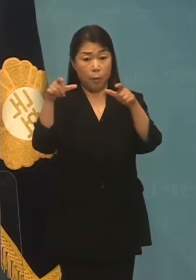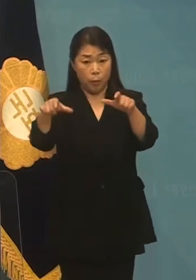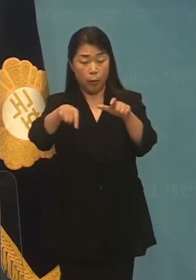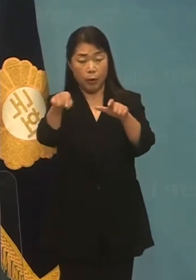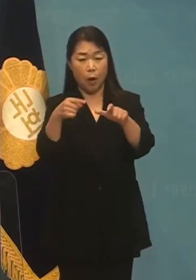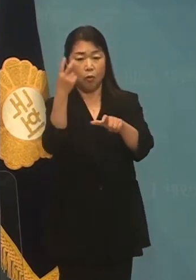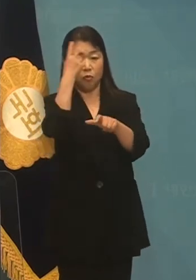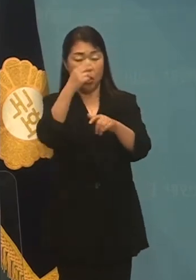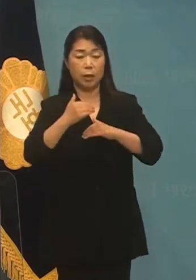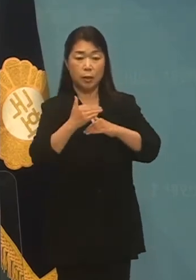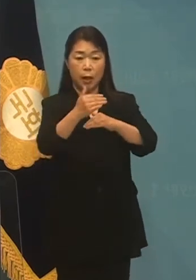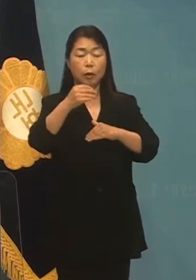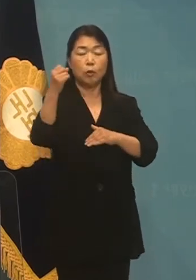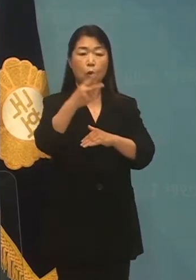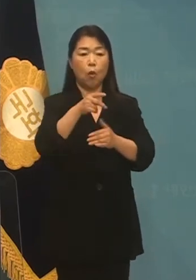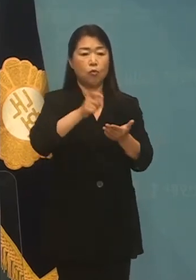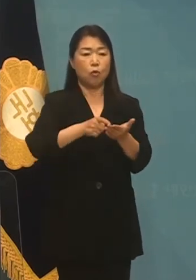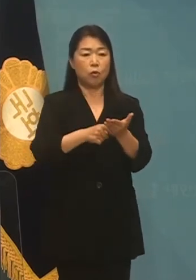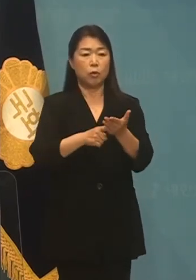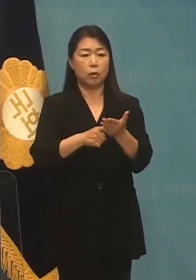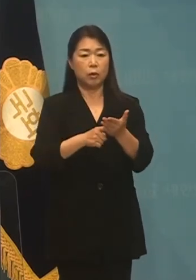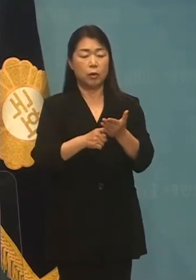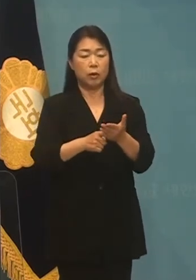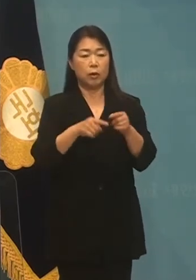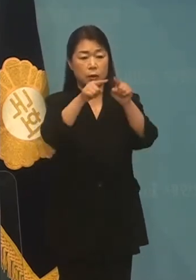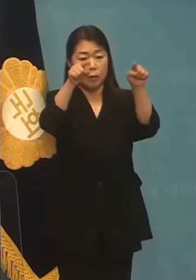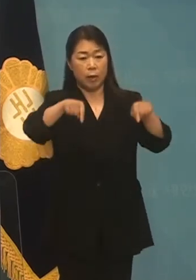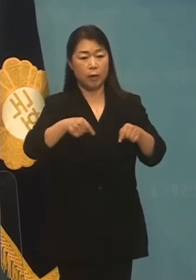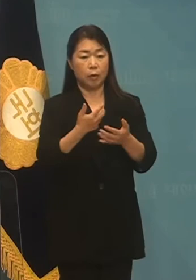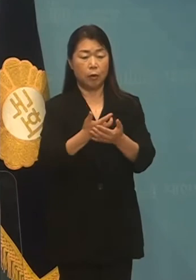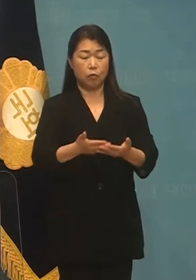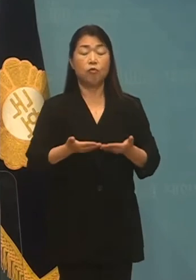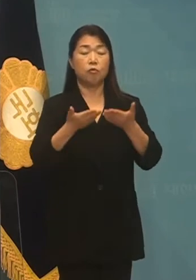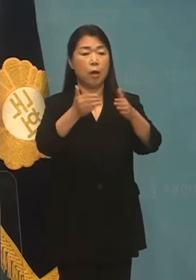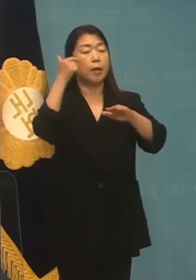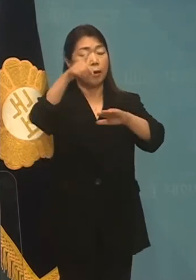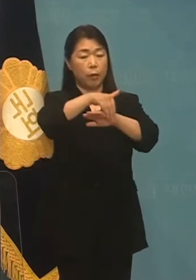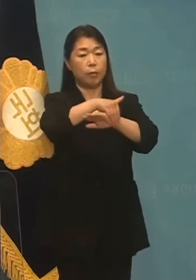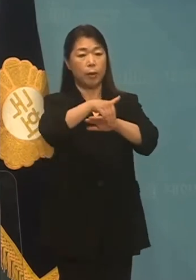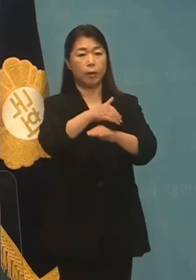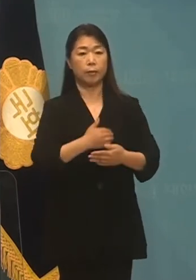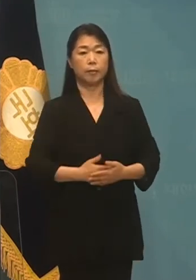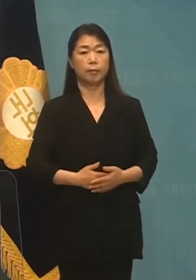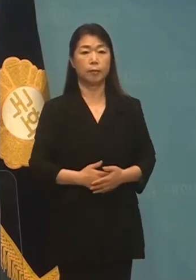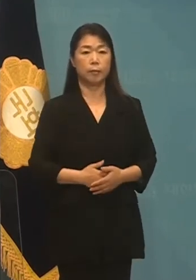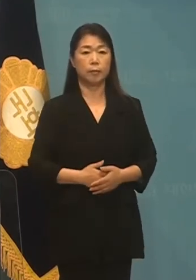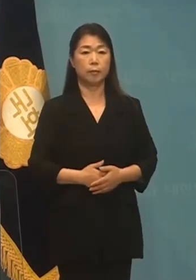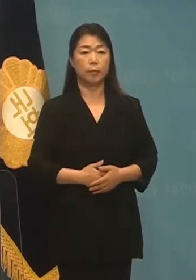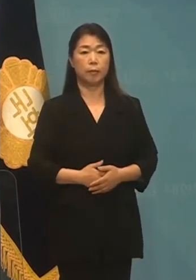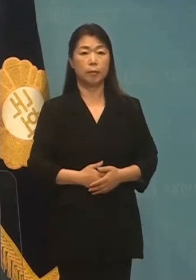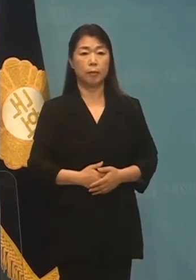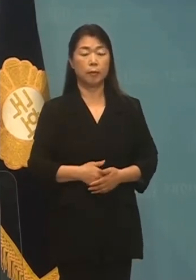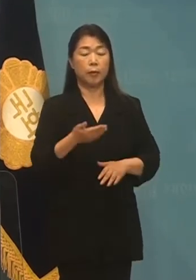서울중앙지검에 수사 진행 및 촉구 의견서를 제출할 예정입니다.